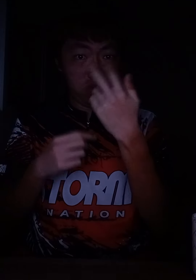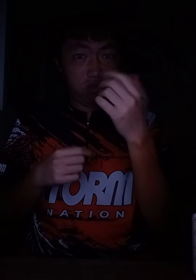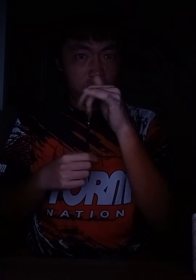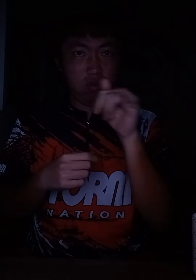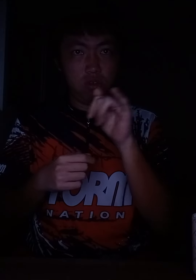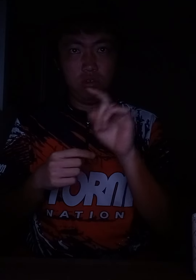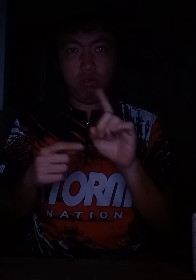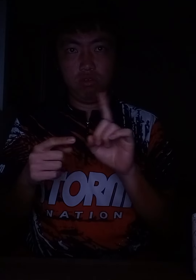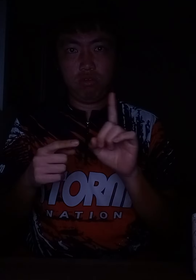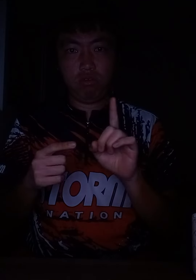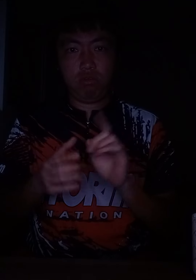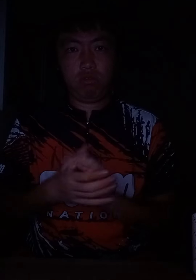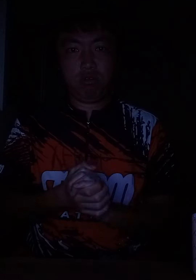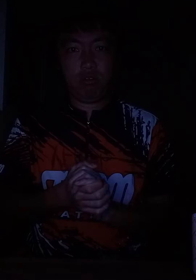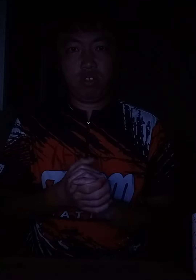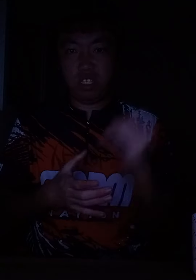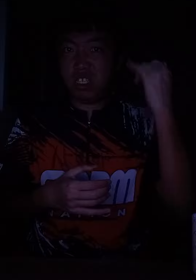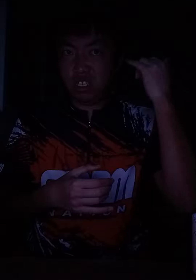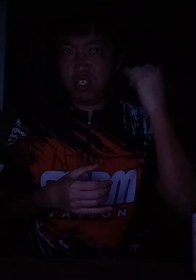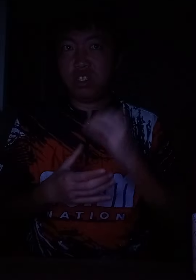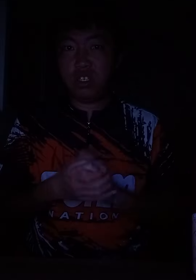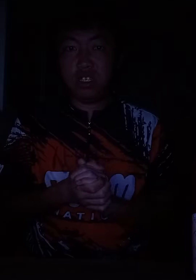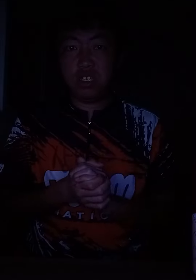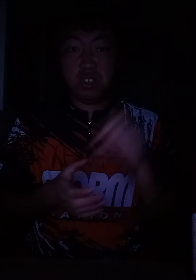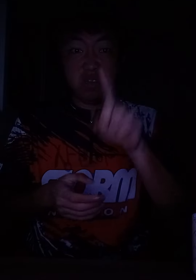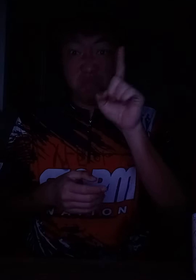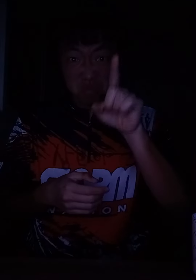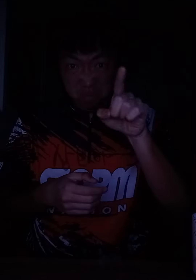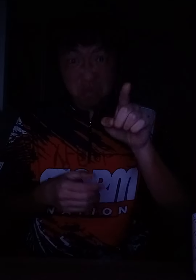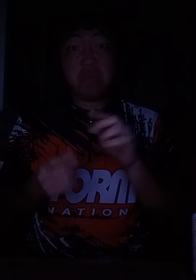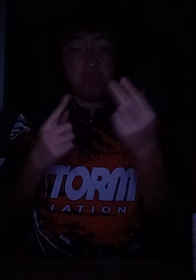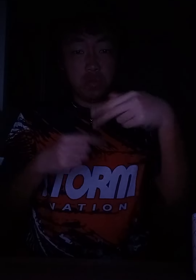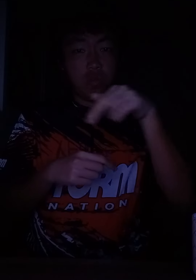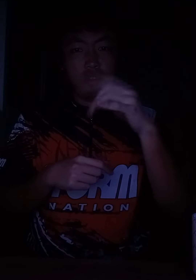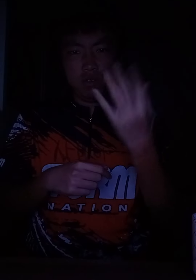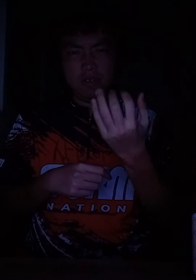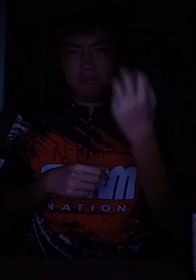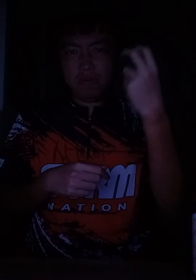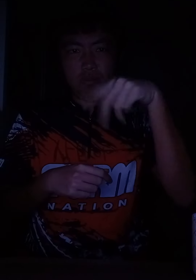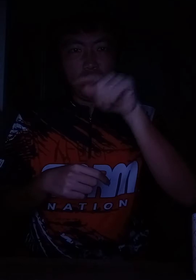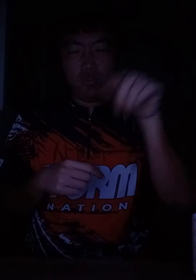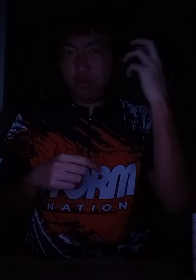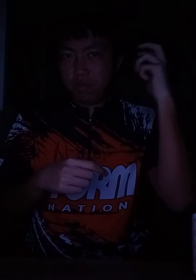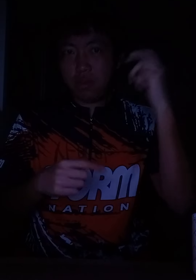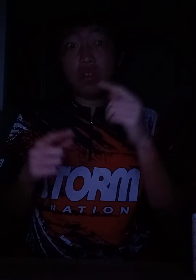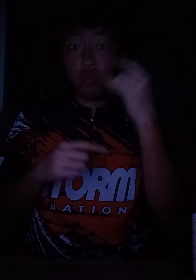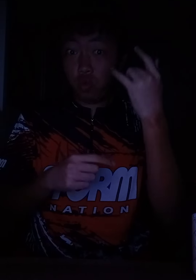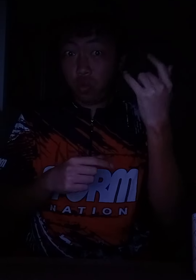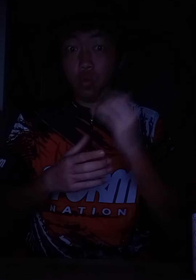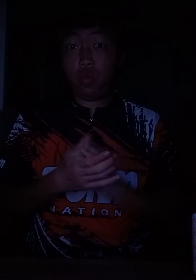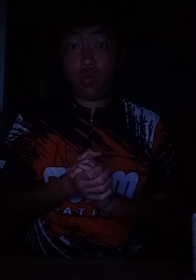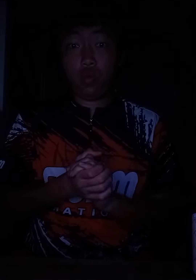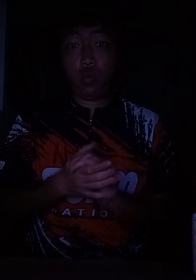저 남성을? 신고했죠. 아하. 비상벨을 누르고 경찰을 불러달라 하면서 신고를 한 거예요. 그래서 그